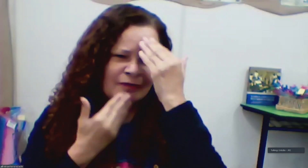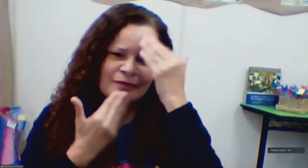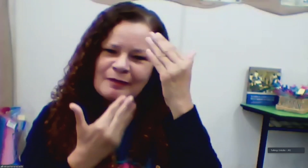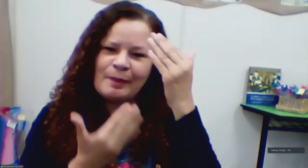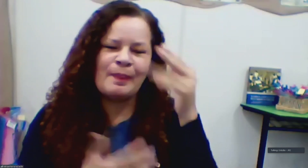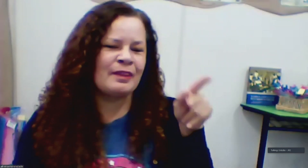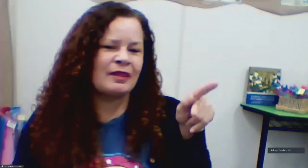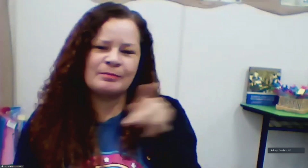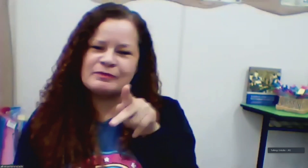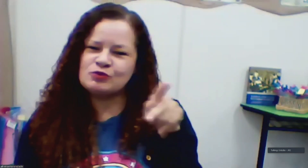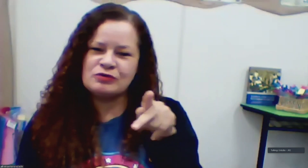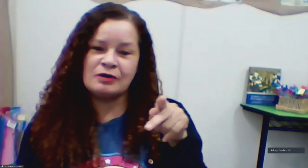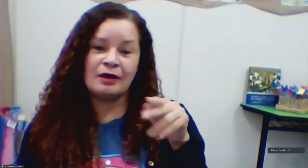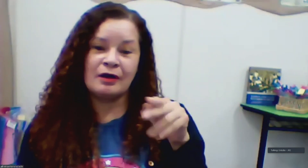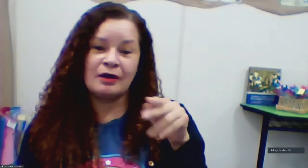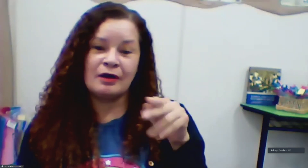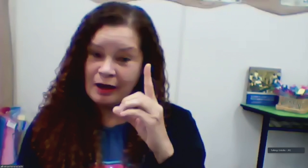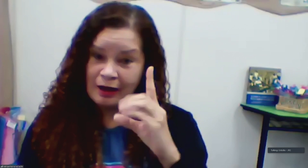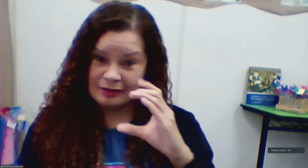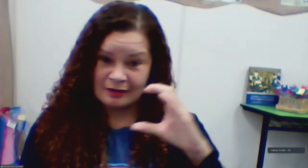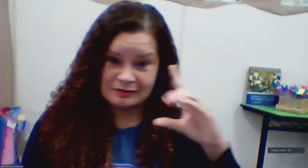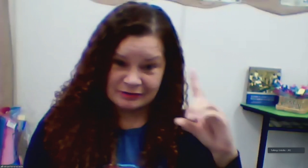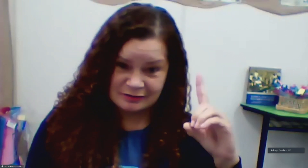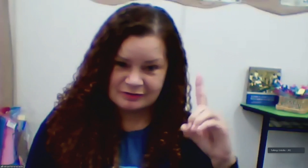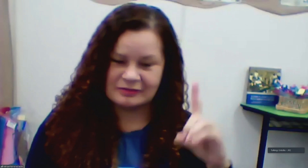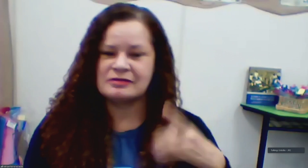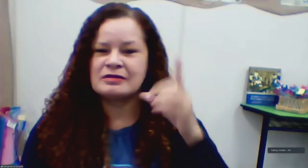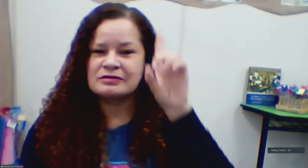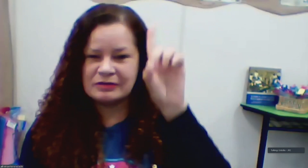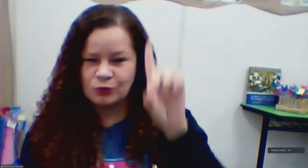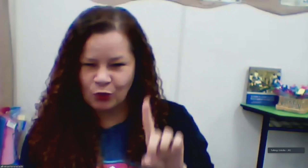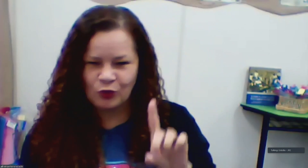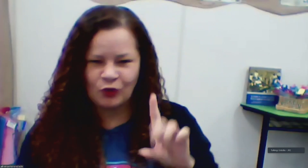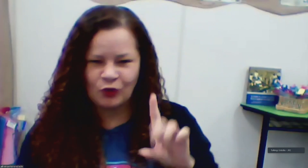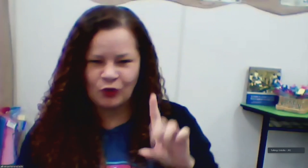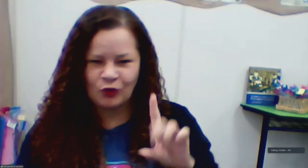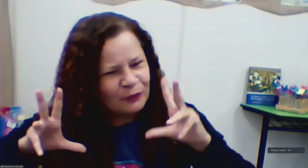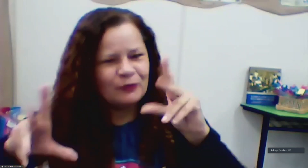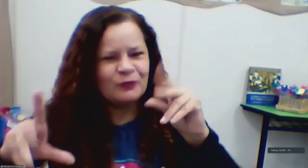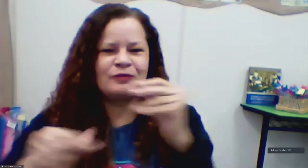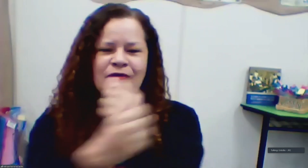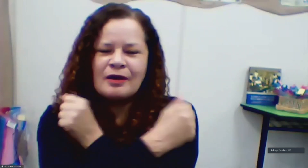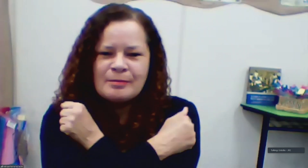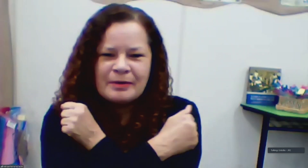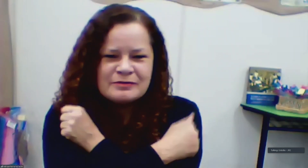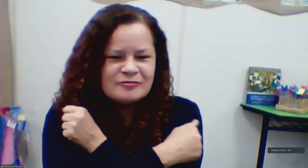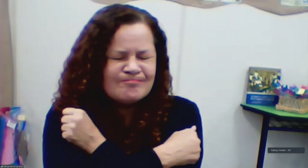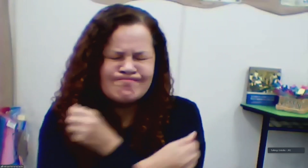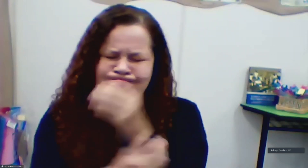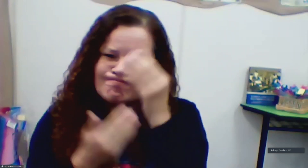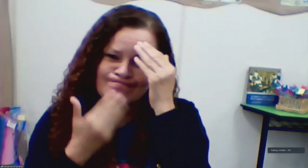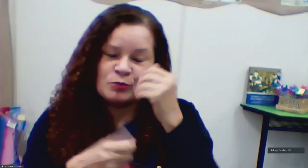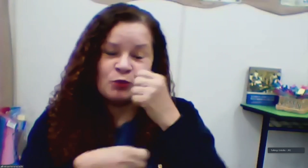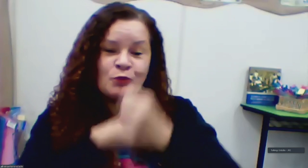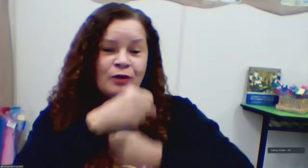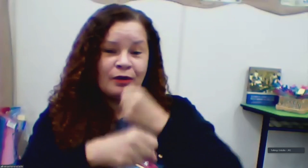Também um forte abraço e muito obrigado. O ano que vem estaremos aí de novo.